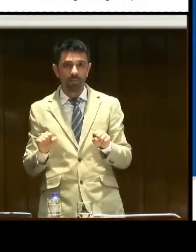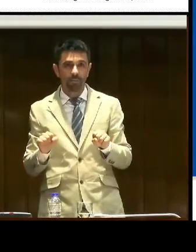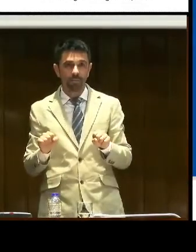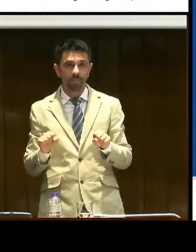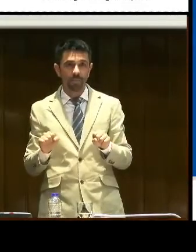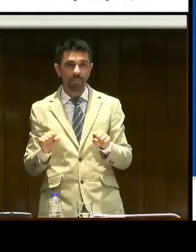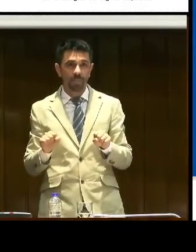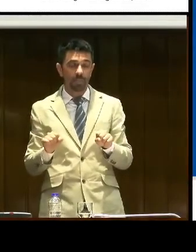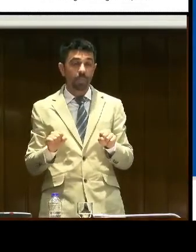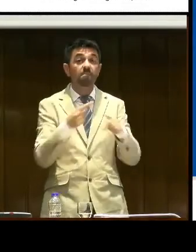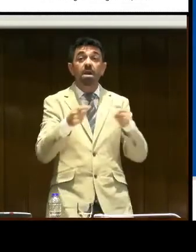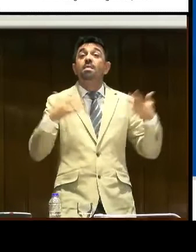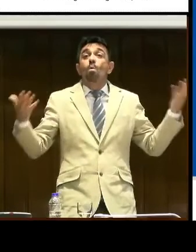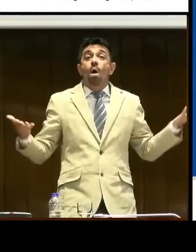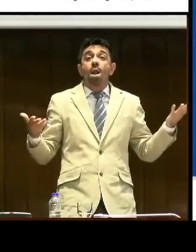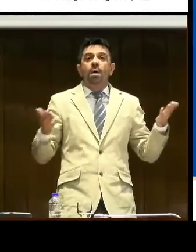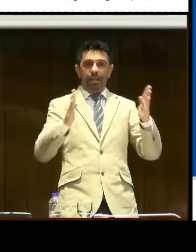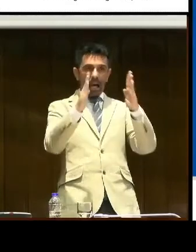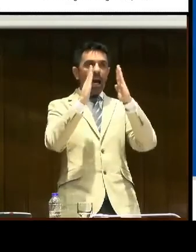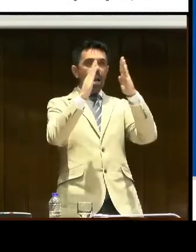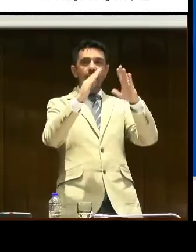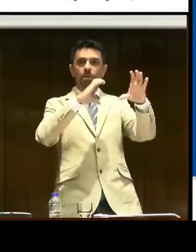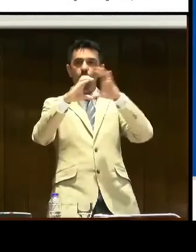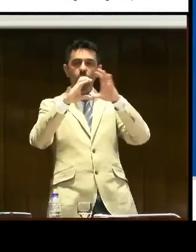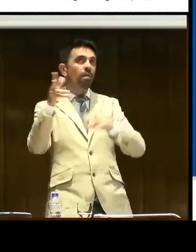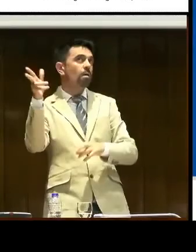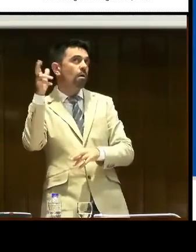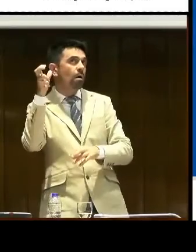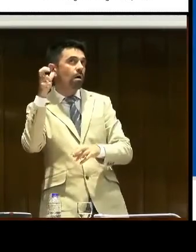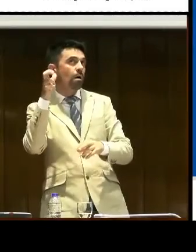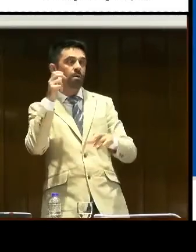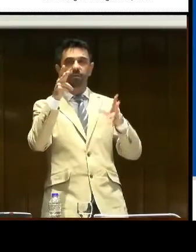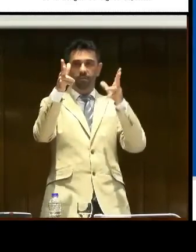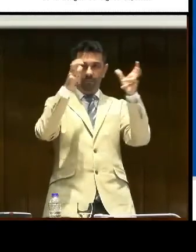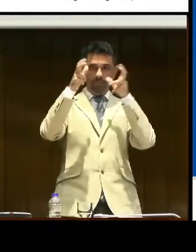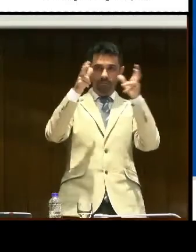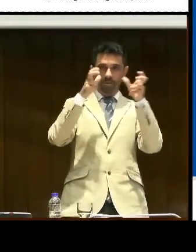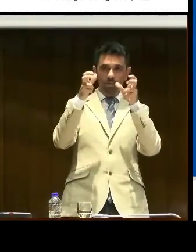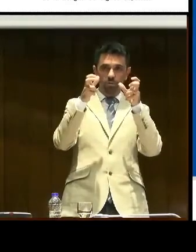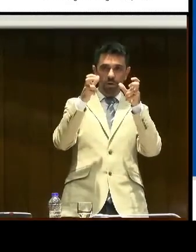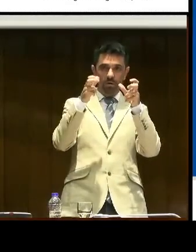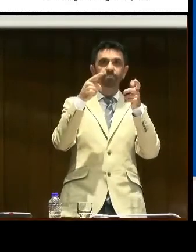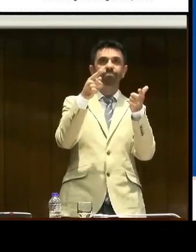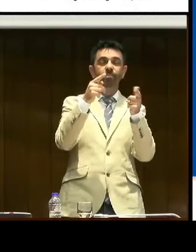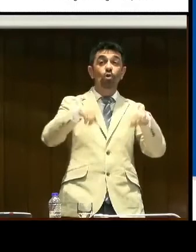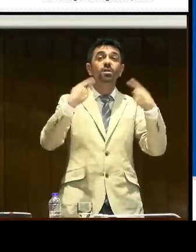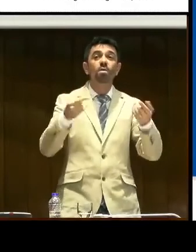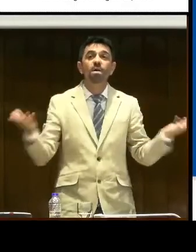La diferencia del canal de las emisiones lingüísticas hace que las lenguas de signos sean más